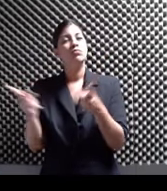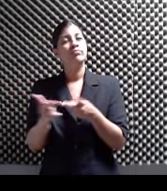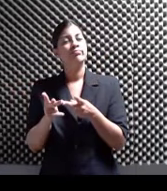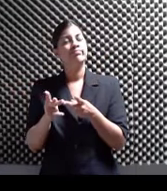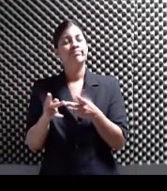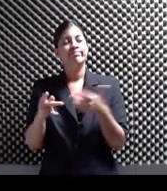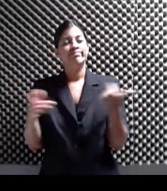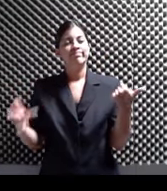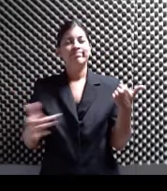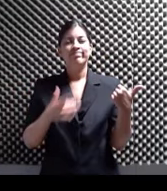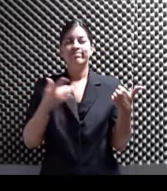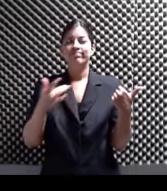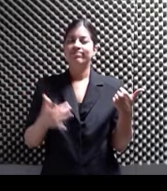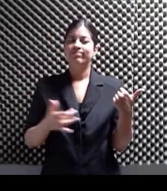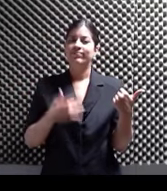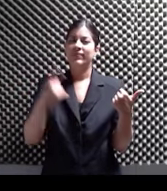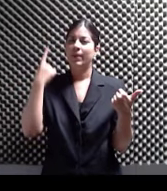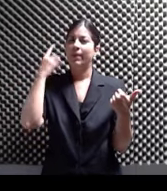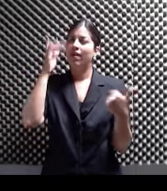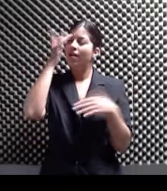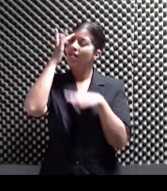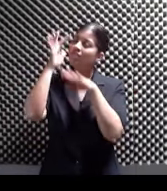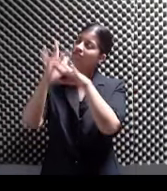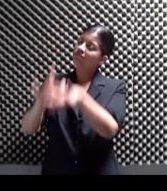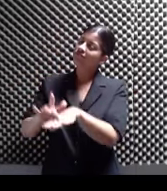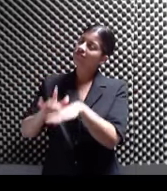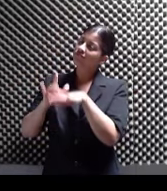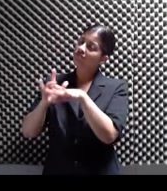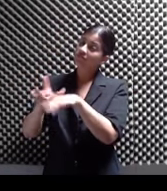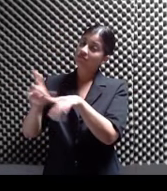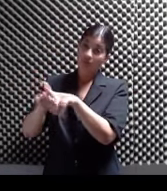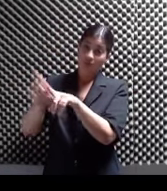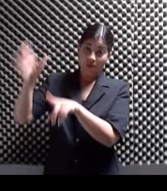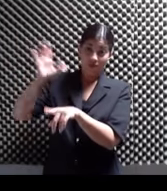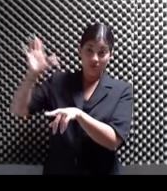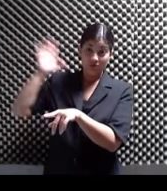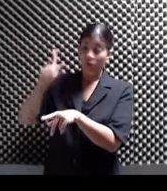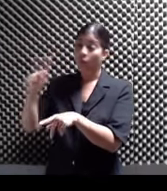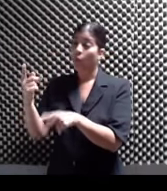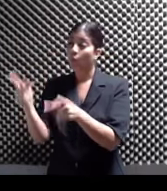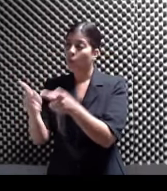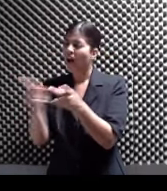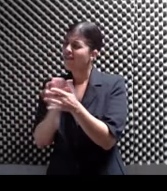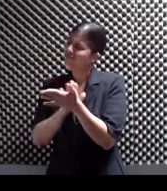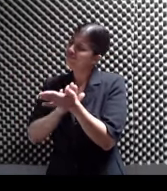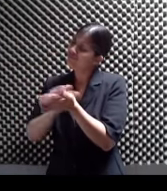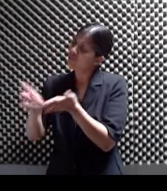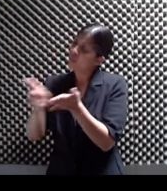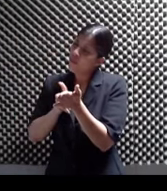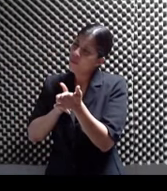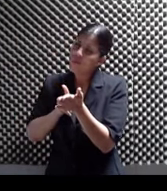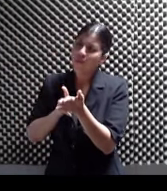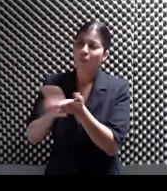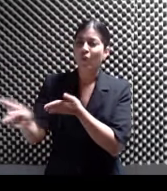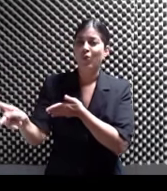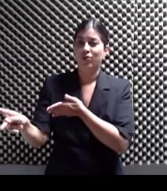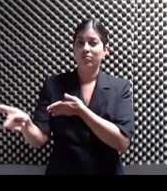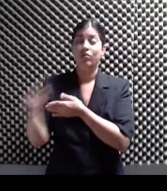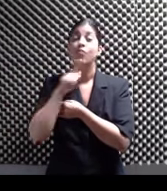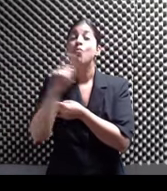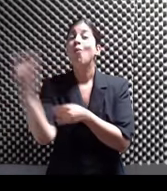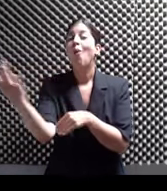que invita a la como una reflexión primitiva. O sea, llegas a un espacio donde no ha habido más nada que vida silvestre. Es